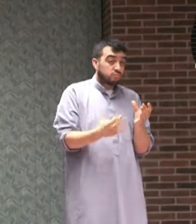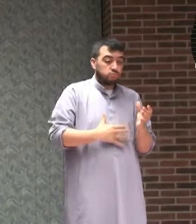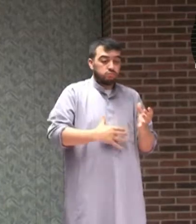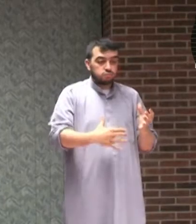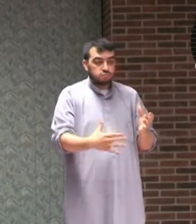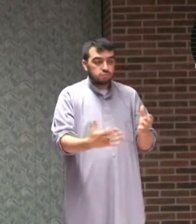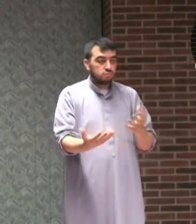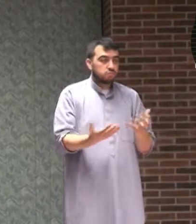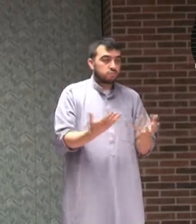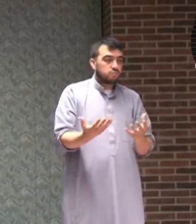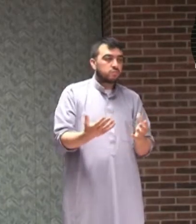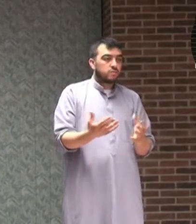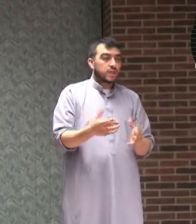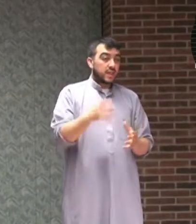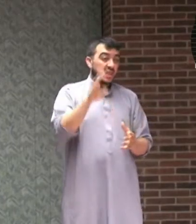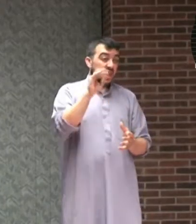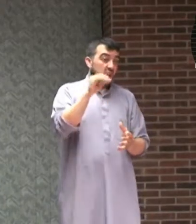jours